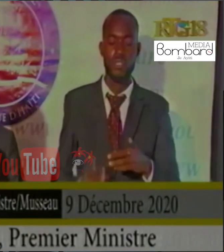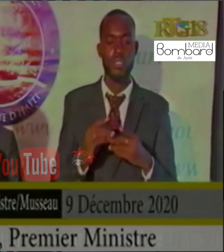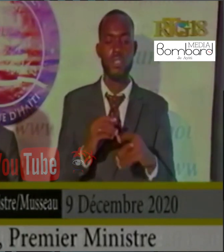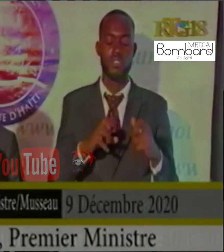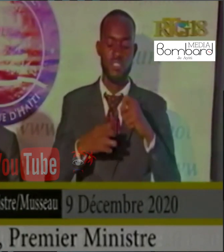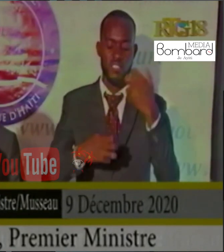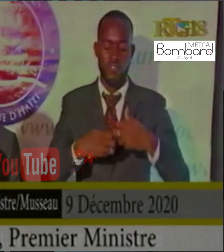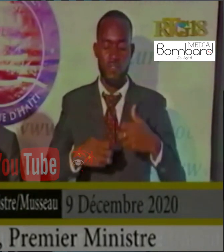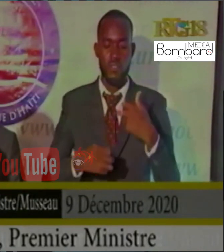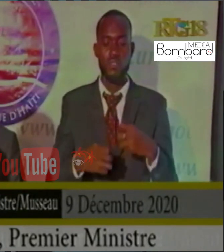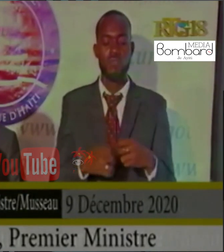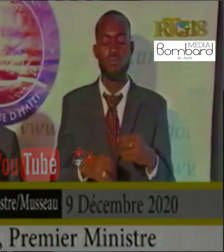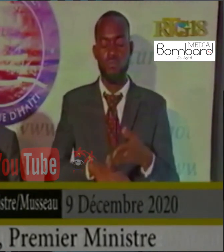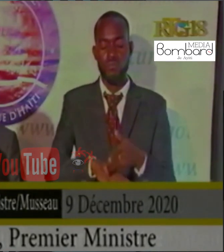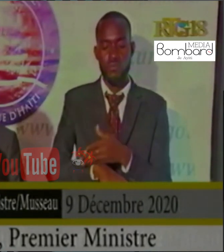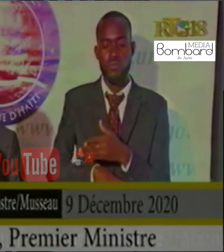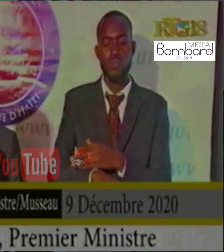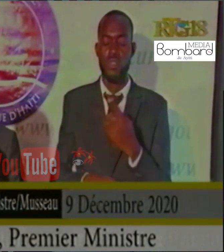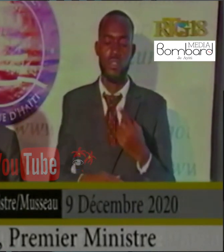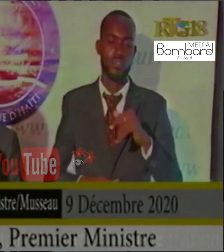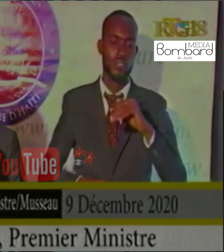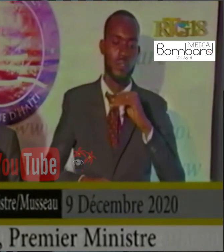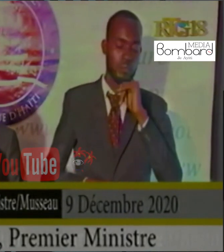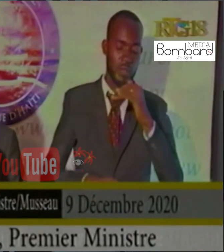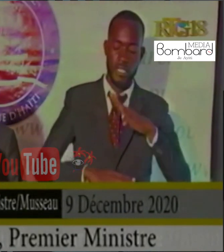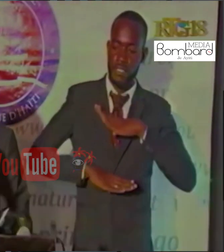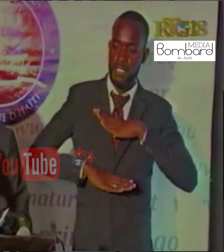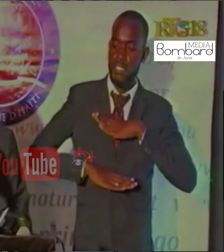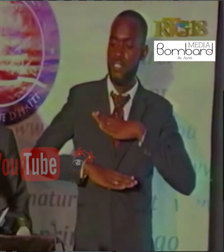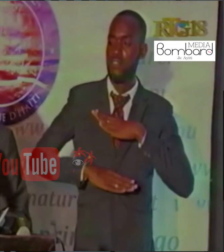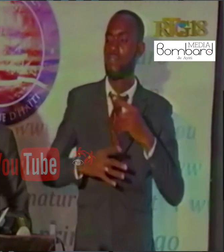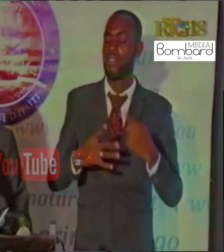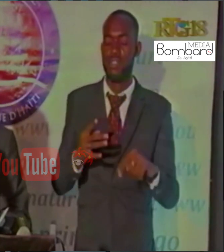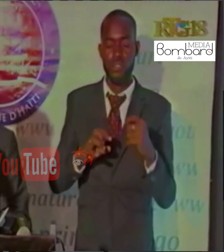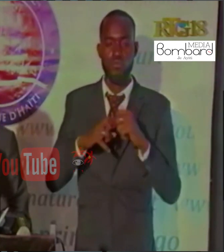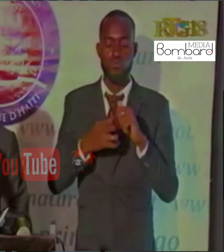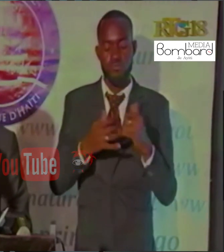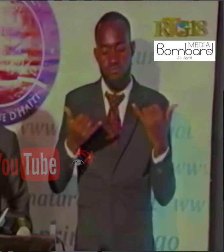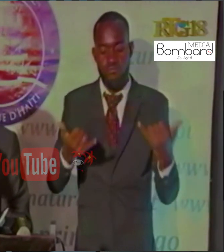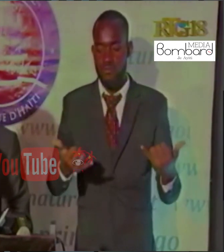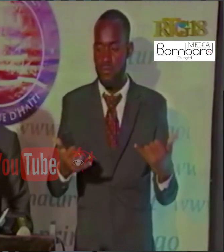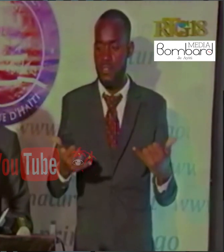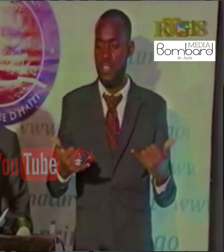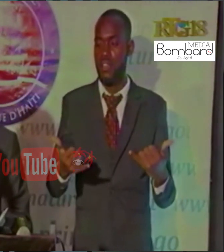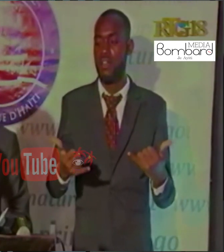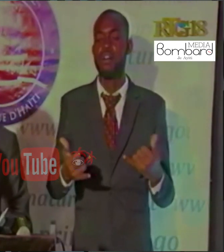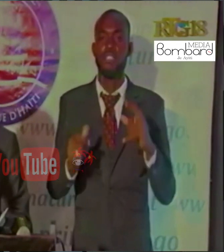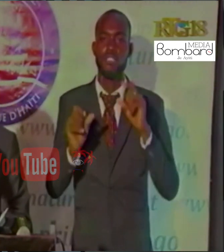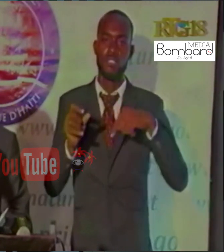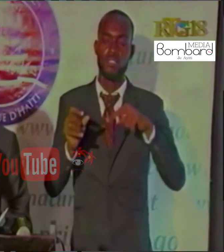les insatisfactions. Et la présente conjoncture en appelle à plus